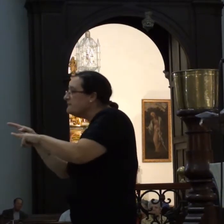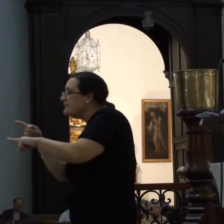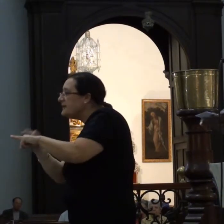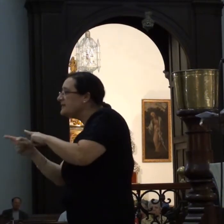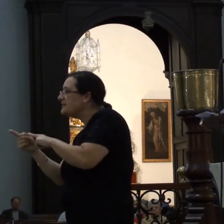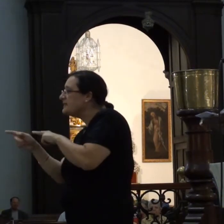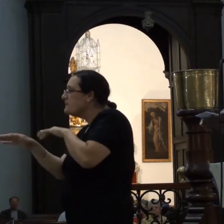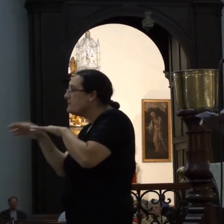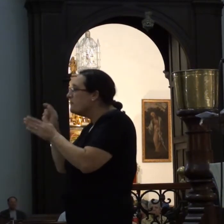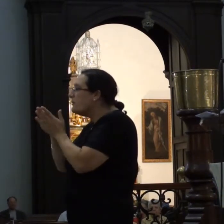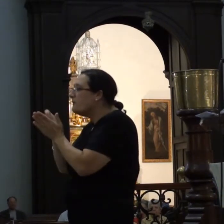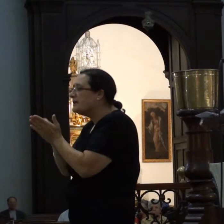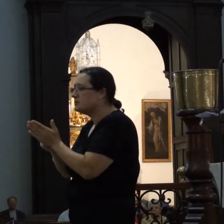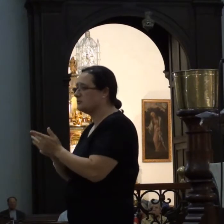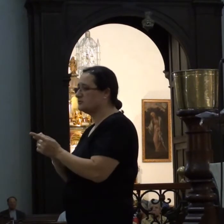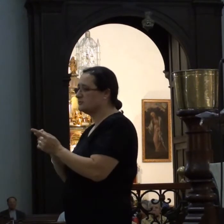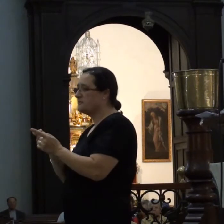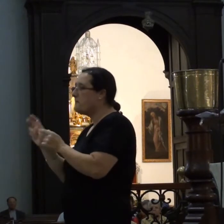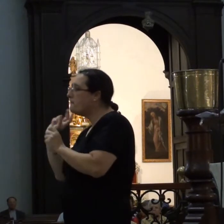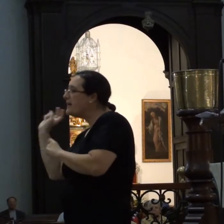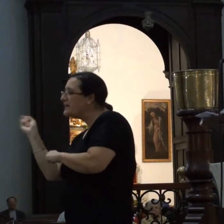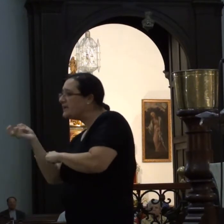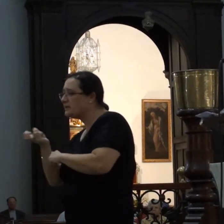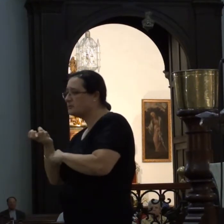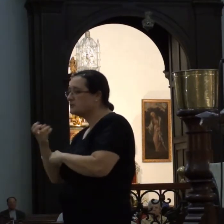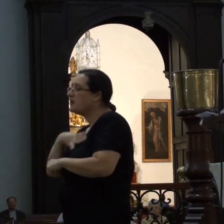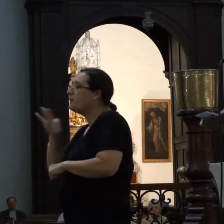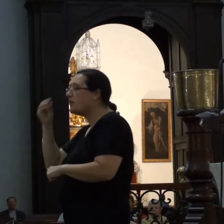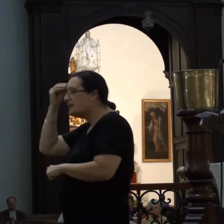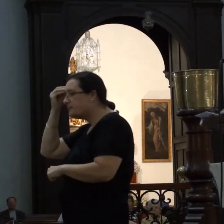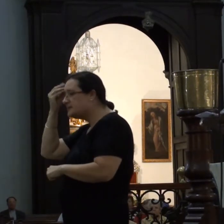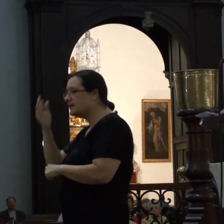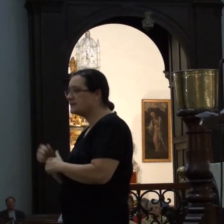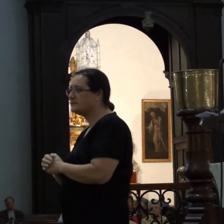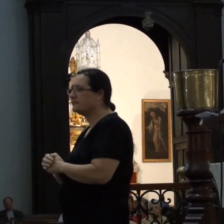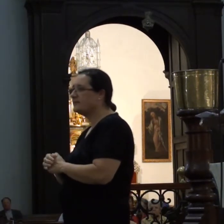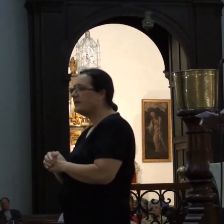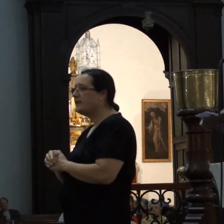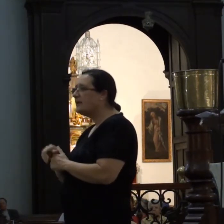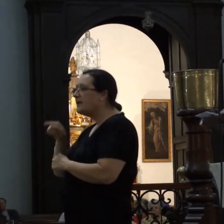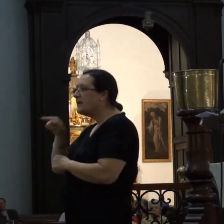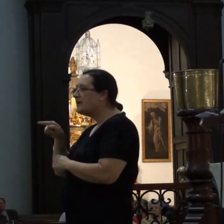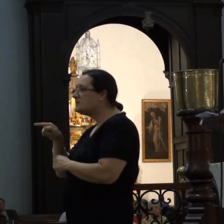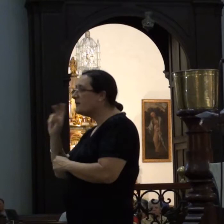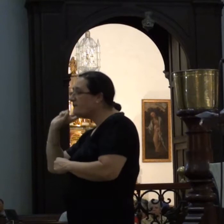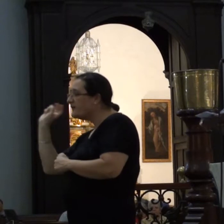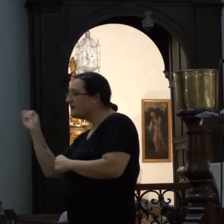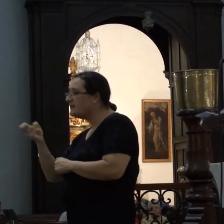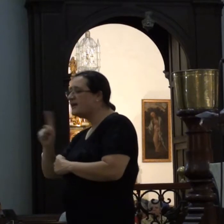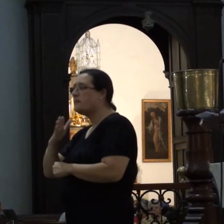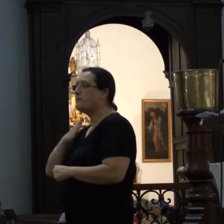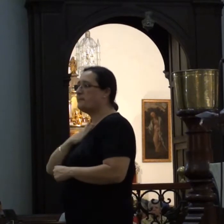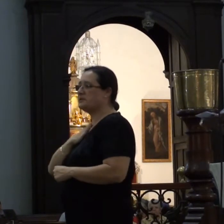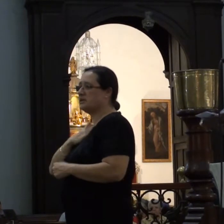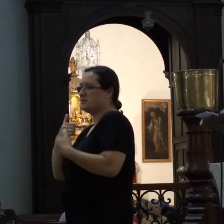variadas que podamos imaginar y ese pluralismo Y esa diversidad no son patrimonio de